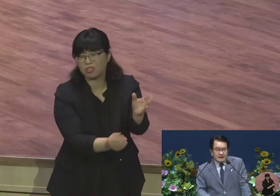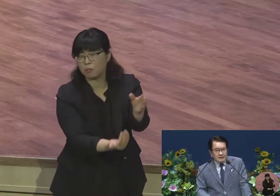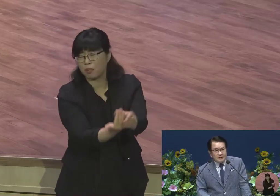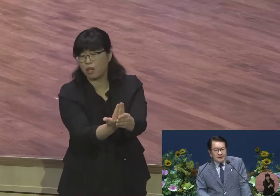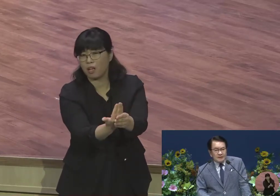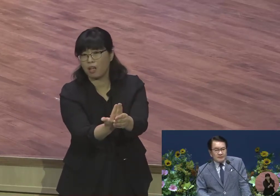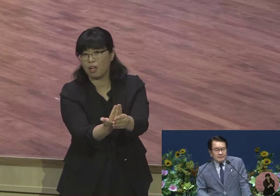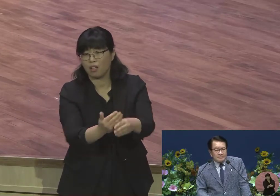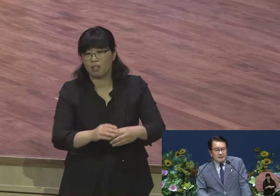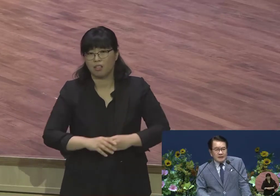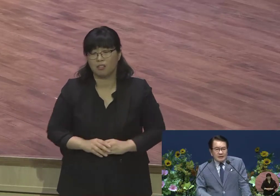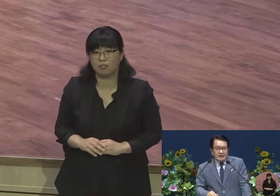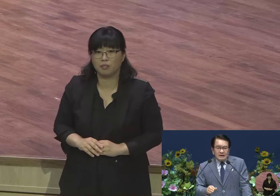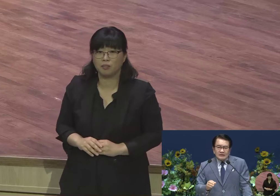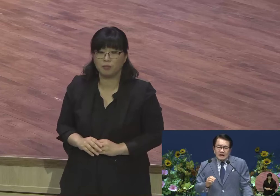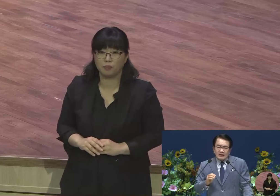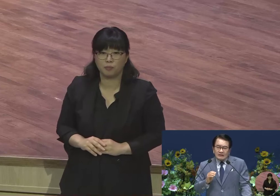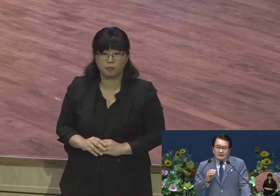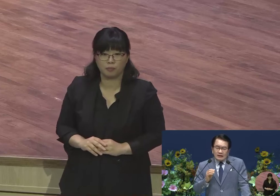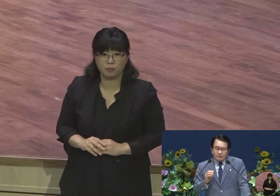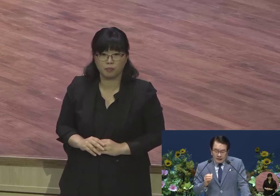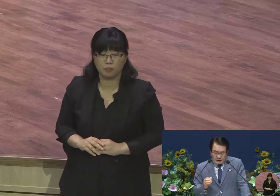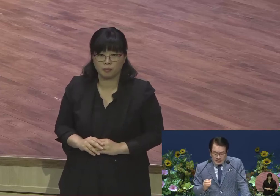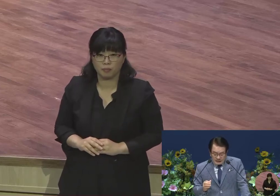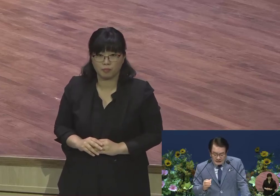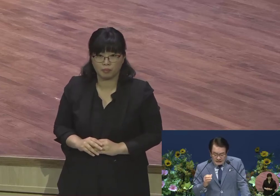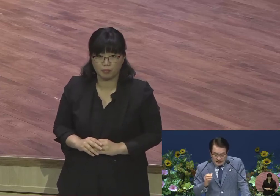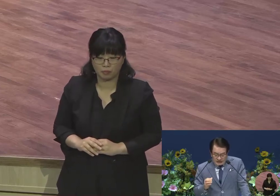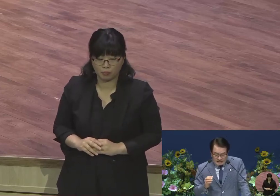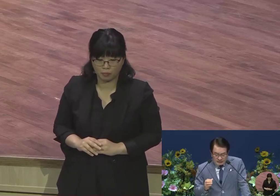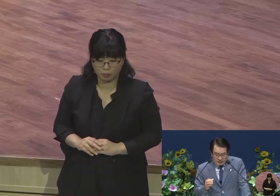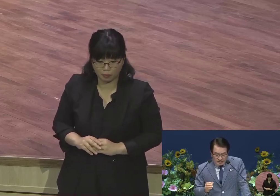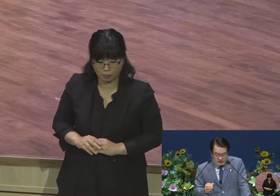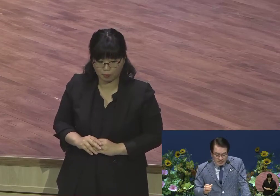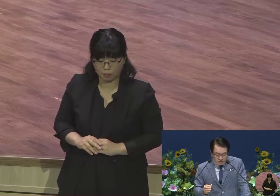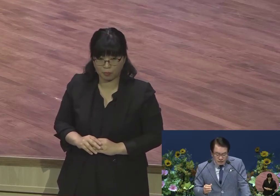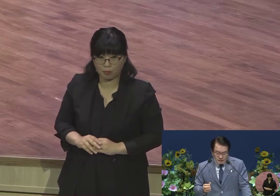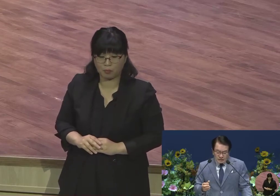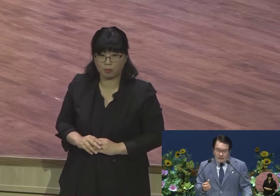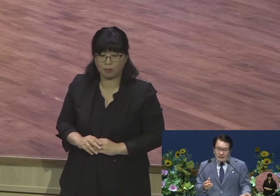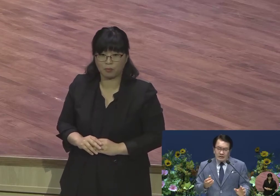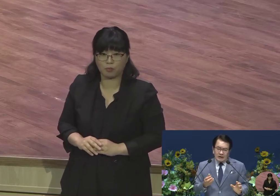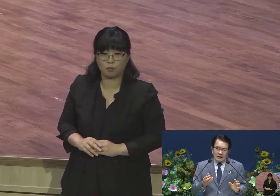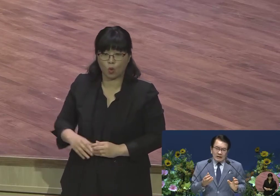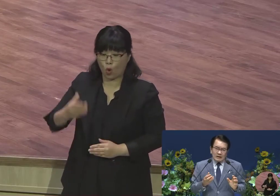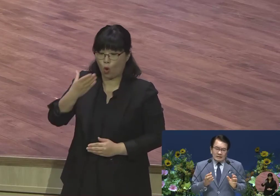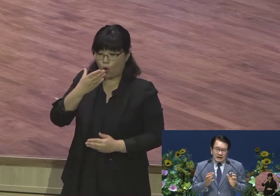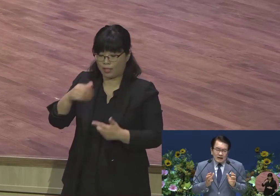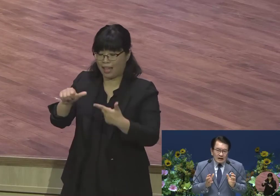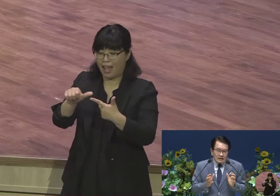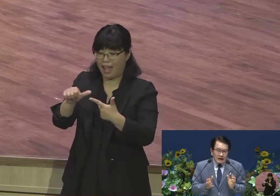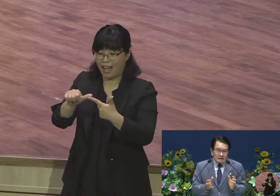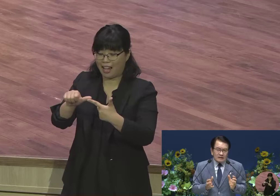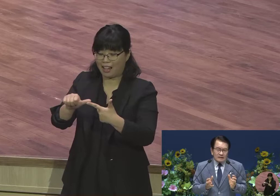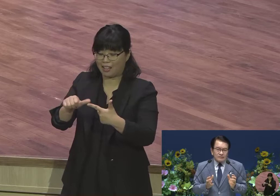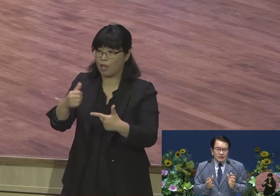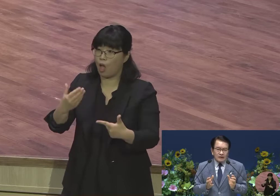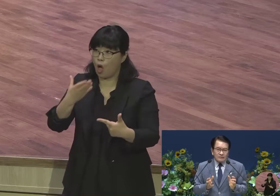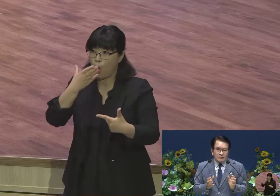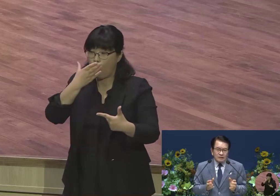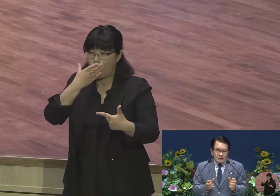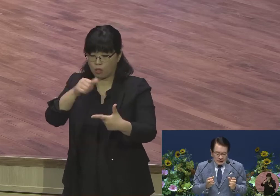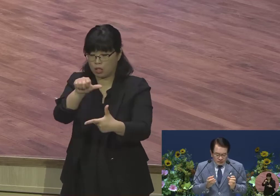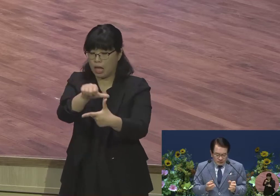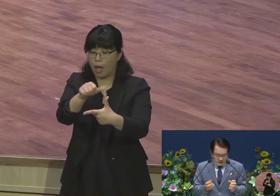생이별이에요 이 사건 때문에 결국은 사랑하는 아들